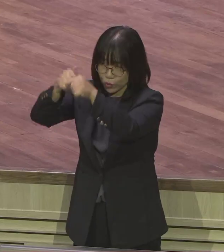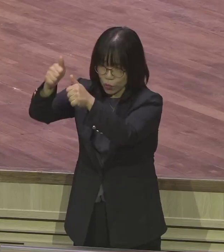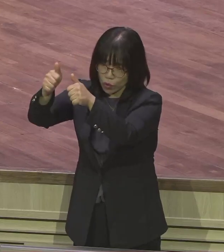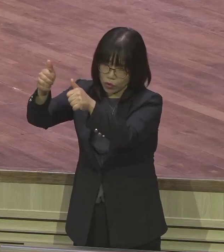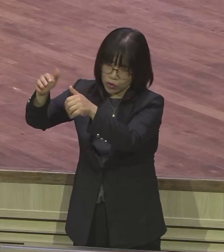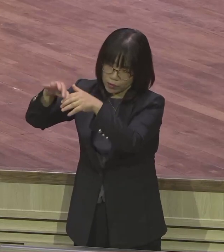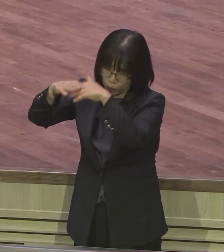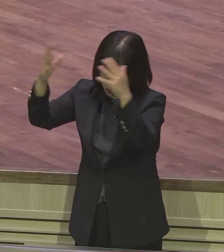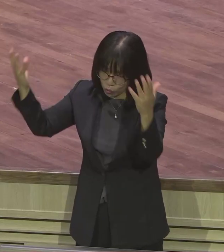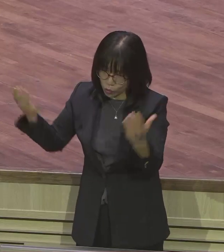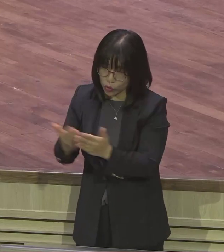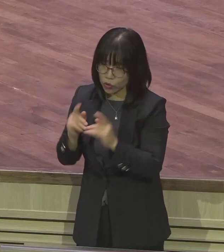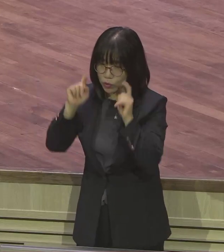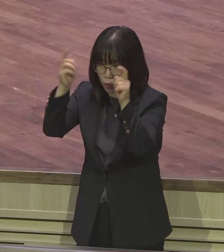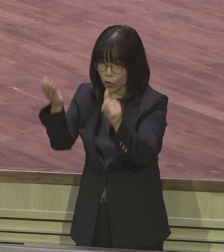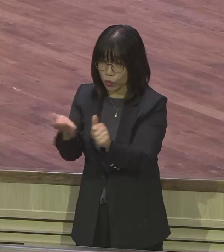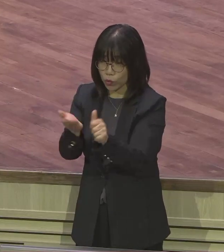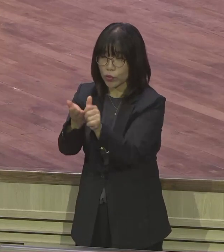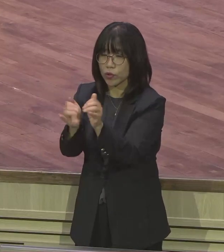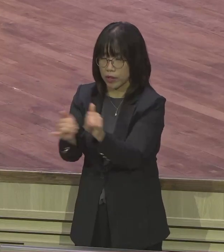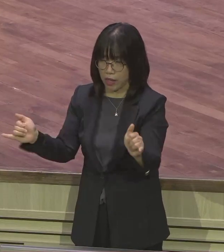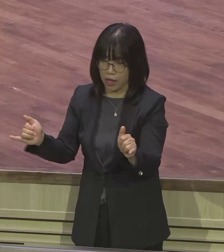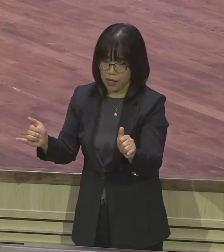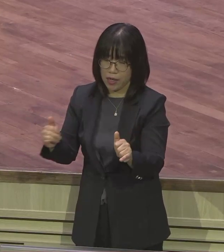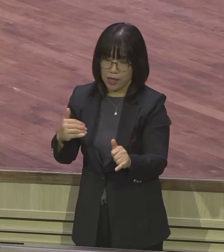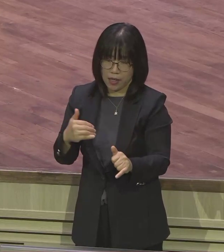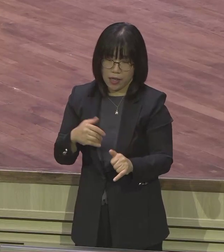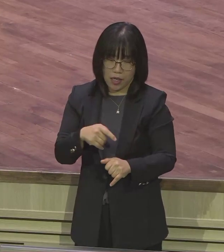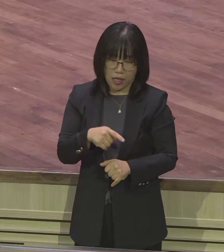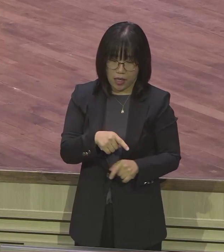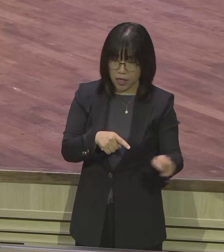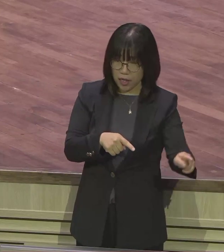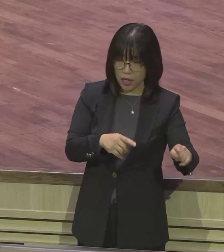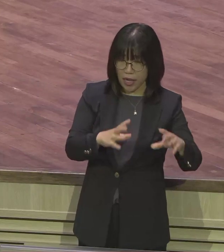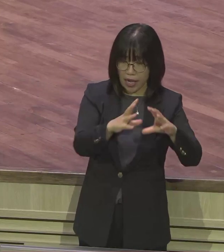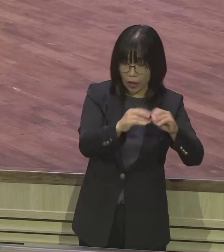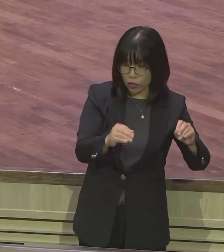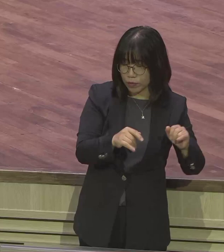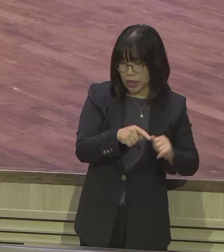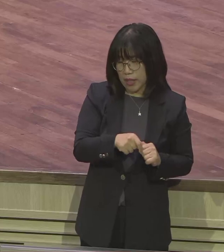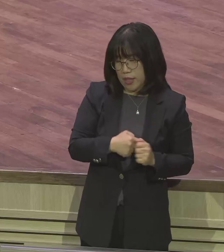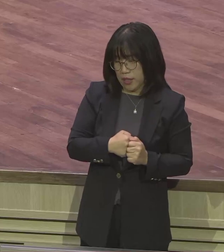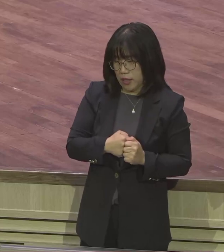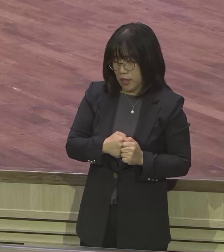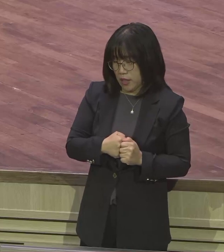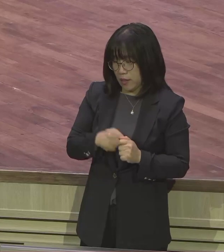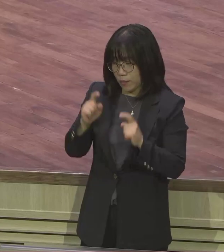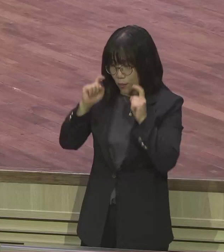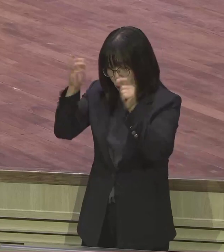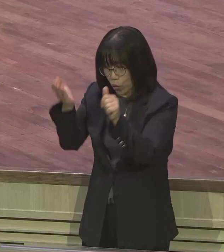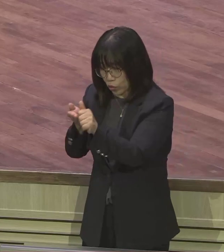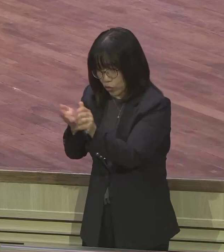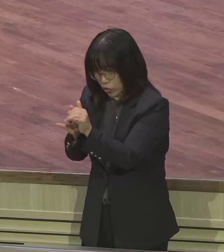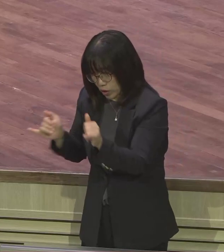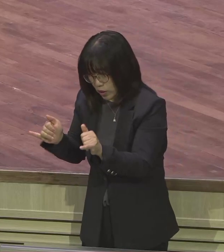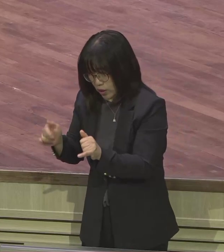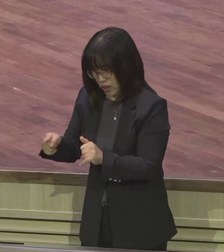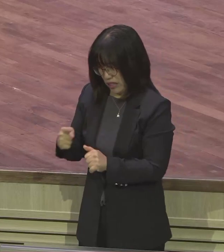하소서 애굽 사람은 다 목축을 가증히 여기나니 당신들이 고센 땅에 살게 되리이다.